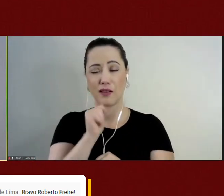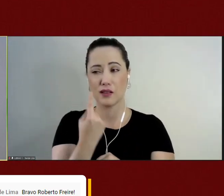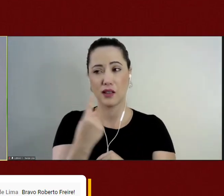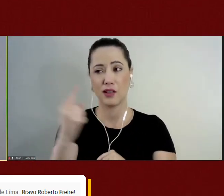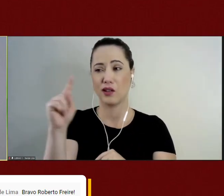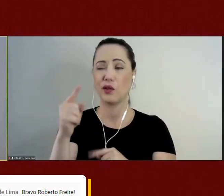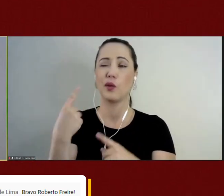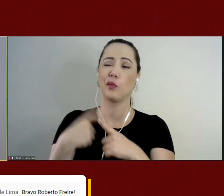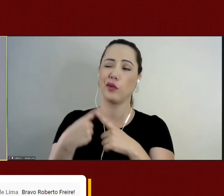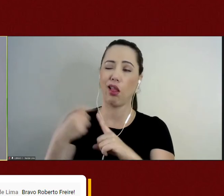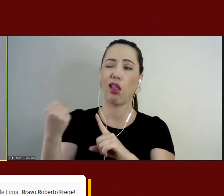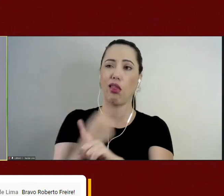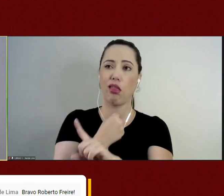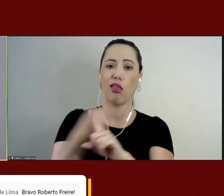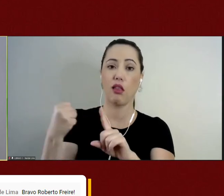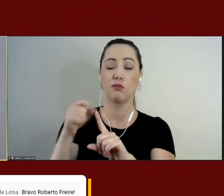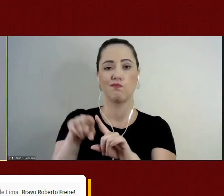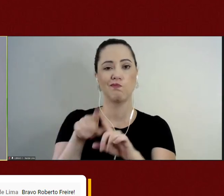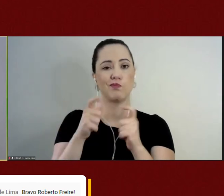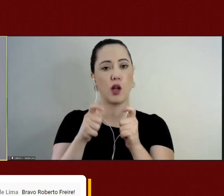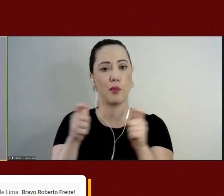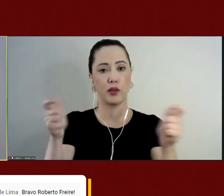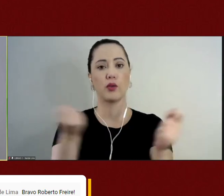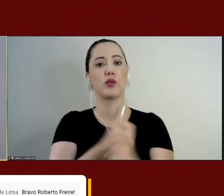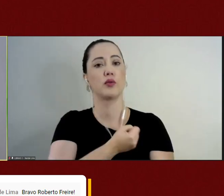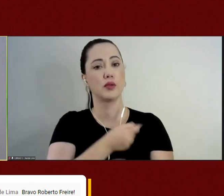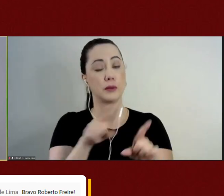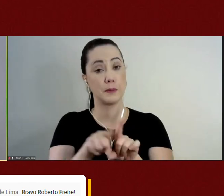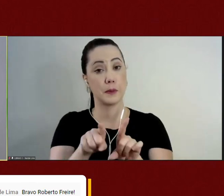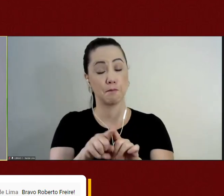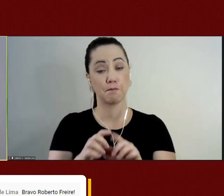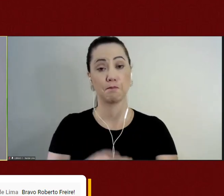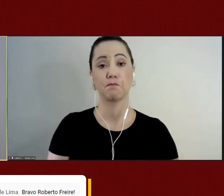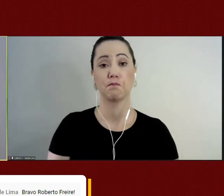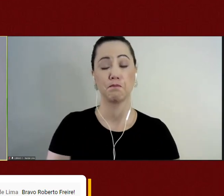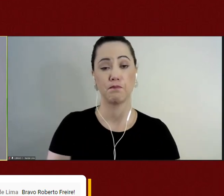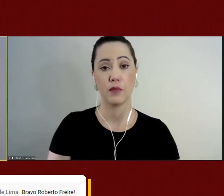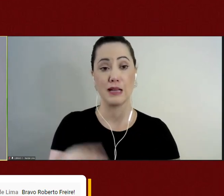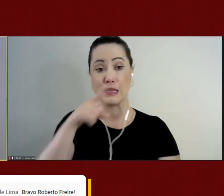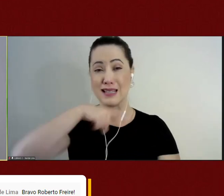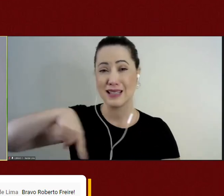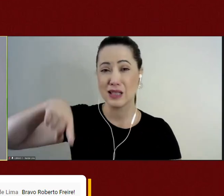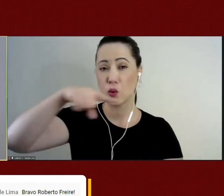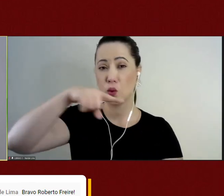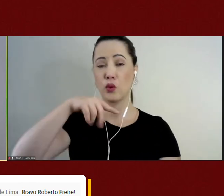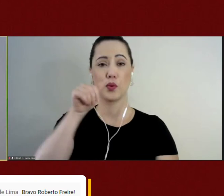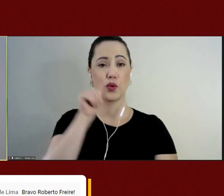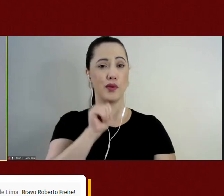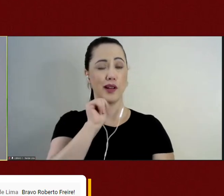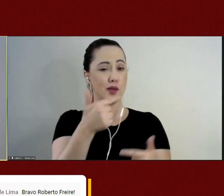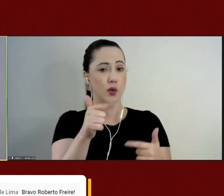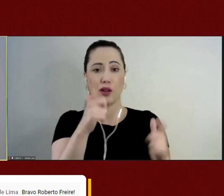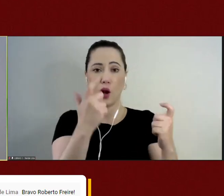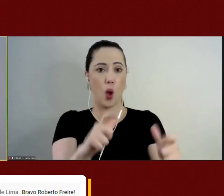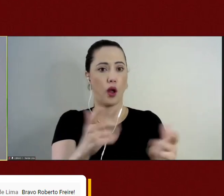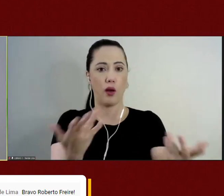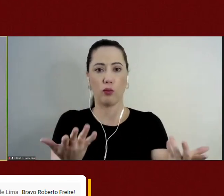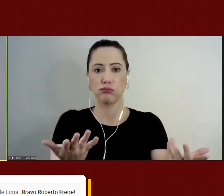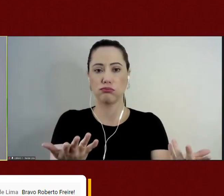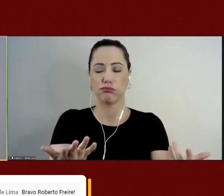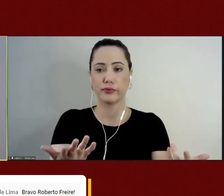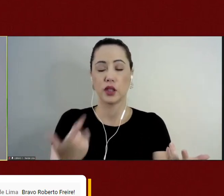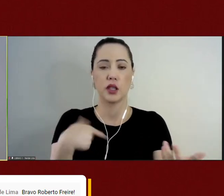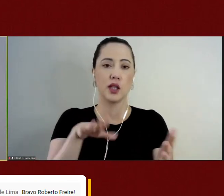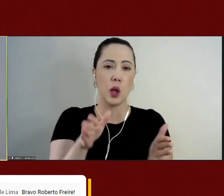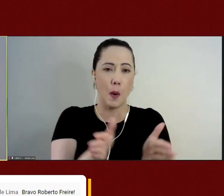física aumentaram bastante. Essas mulheres, elas não têm para onde ir. Né? Então, quando tem a